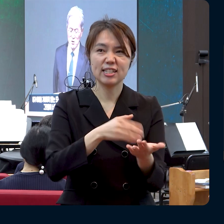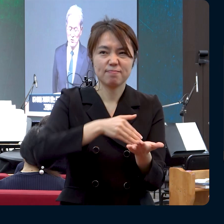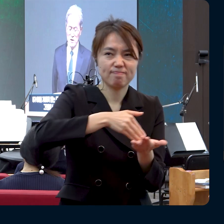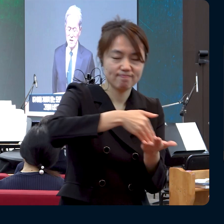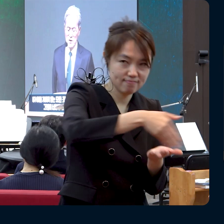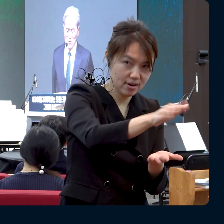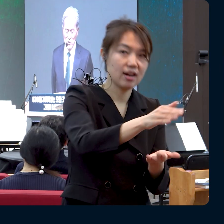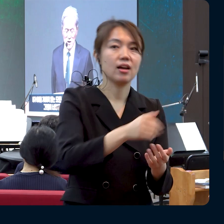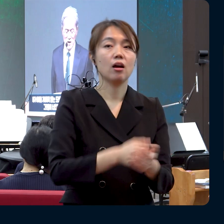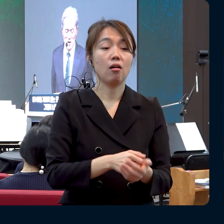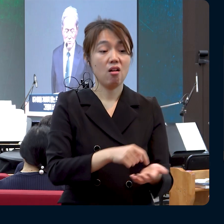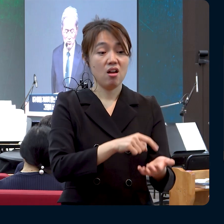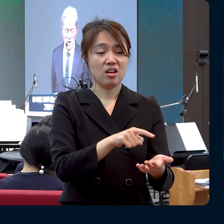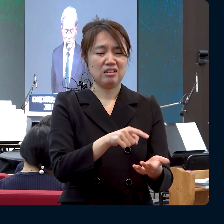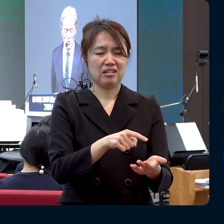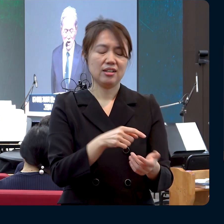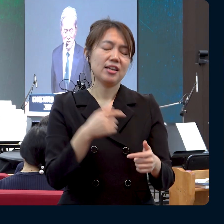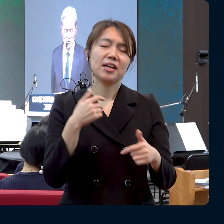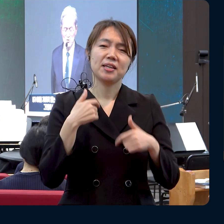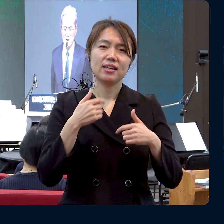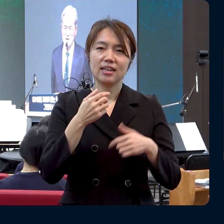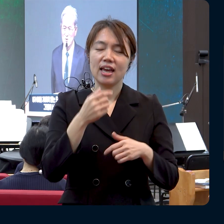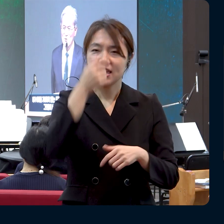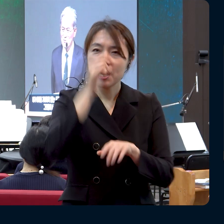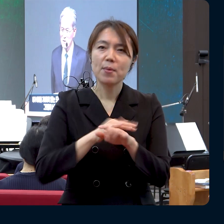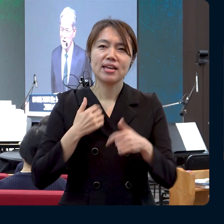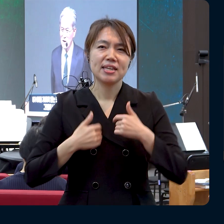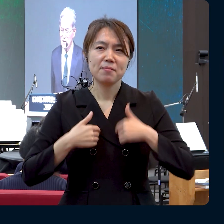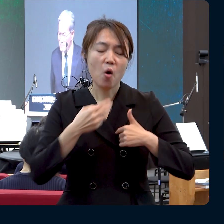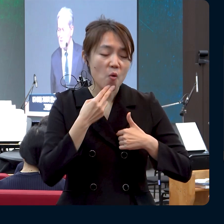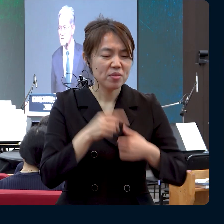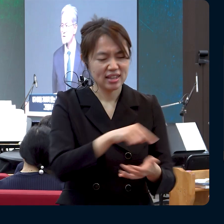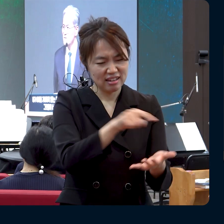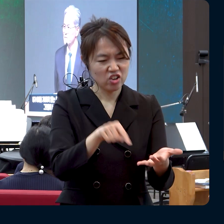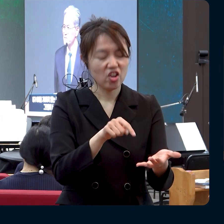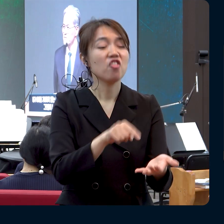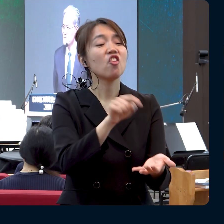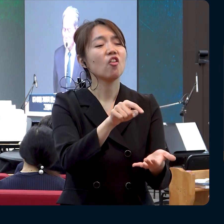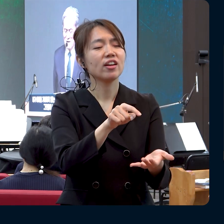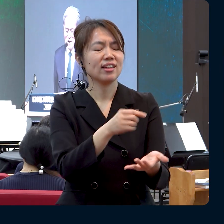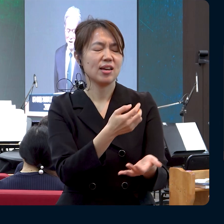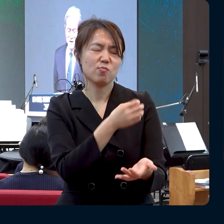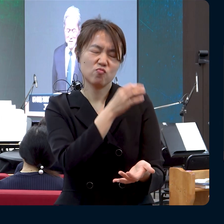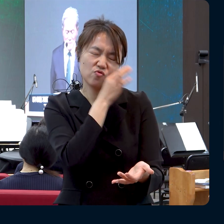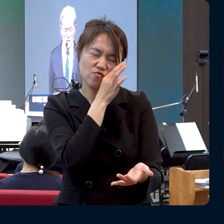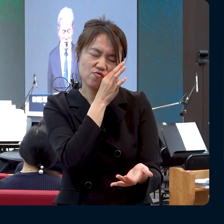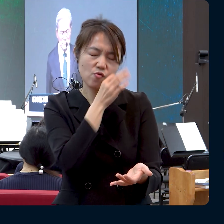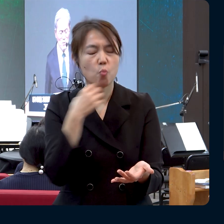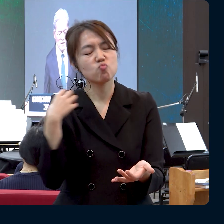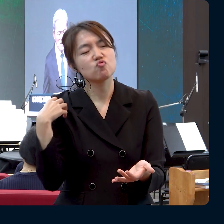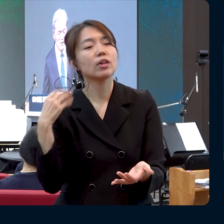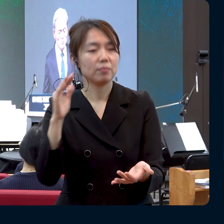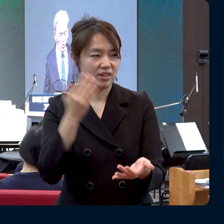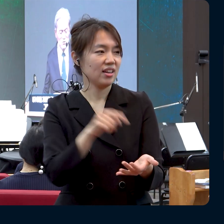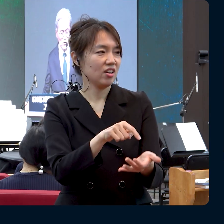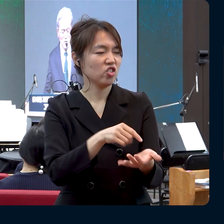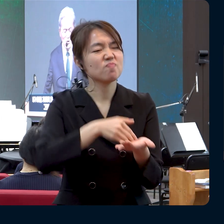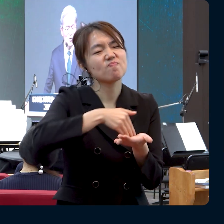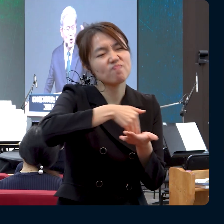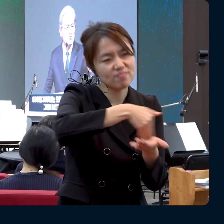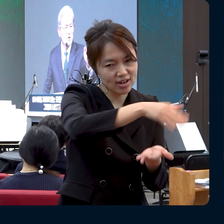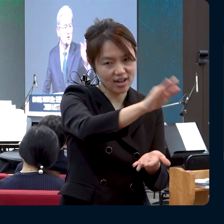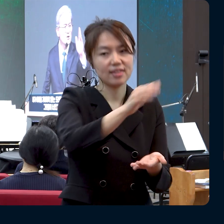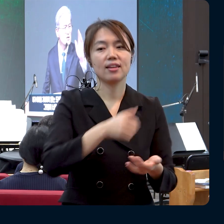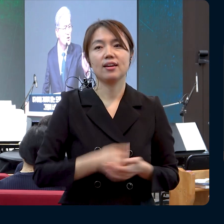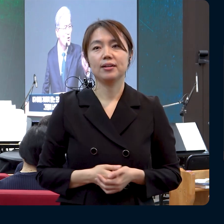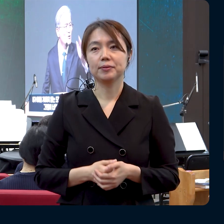그것들이 너희에게 부담과 수치스러움이다. 이 말씀입니다. 내가 예배를 기뻐하지 않는 모든 것들을